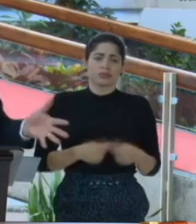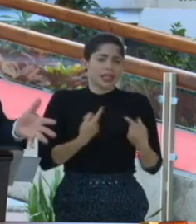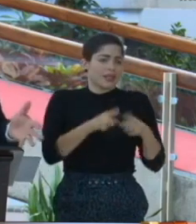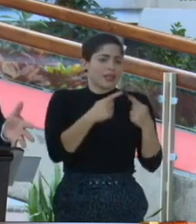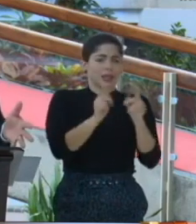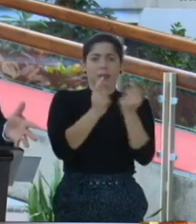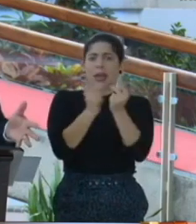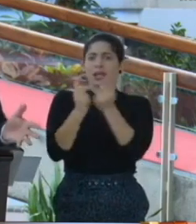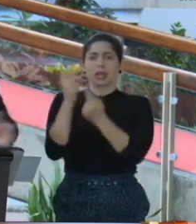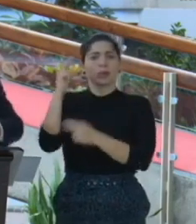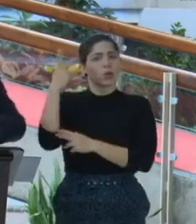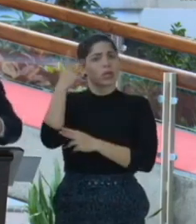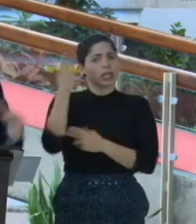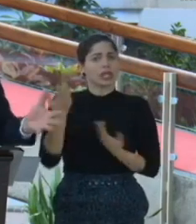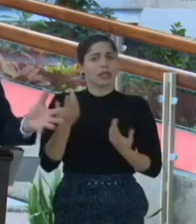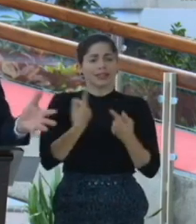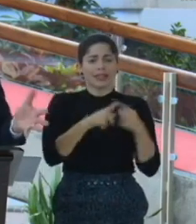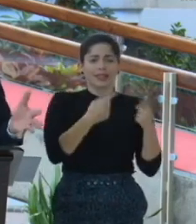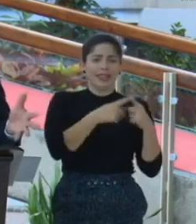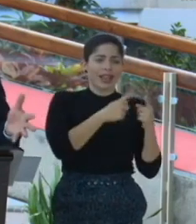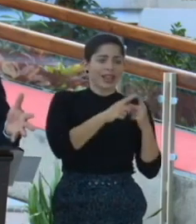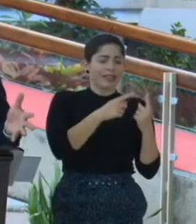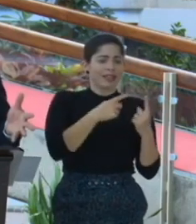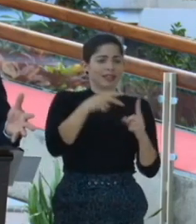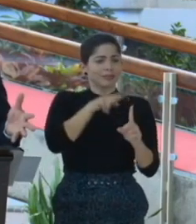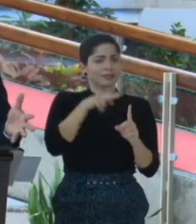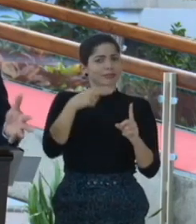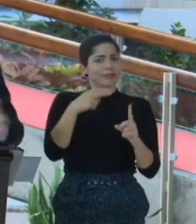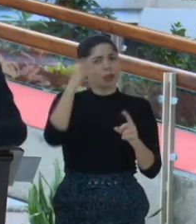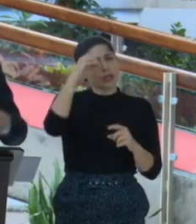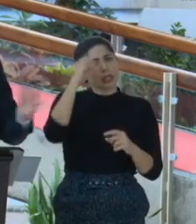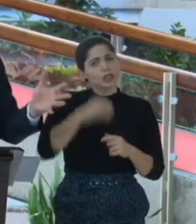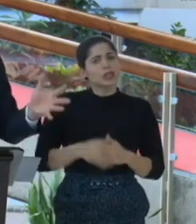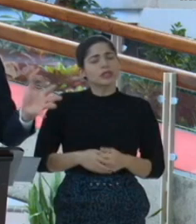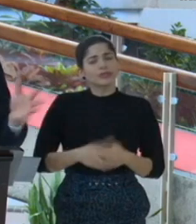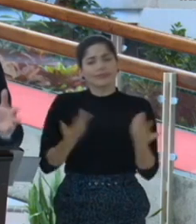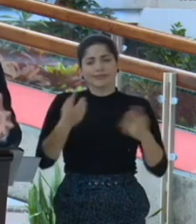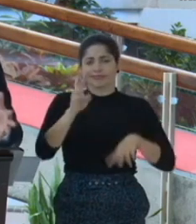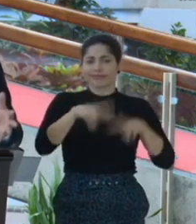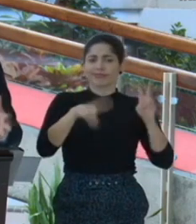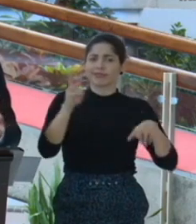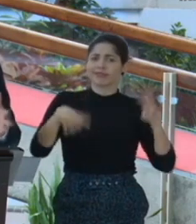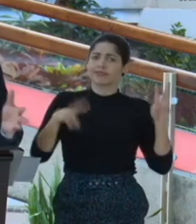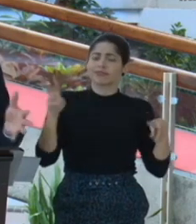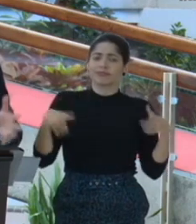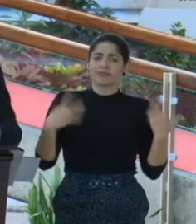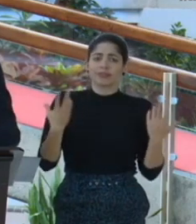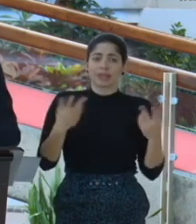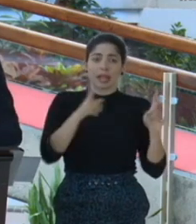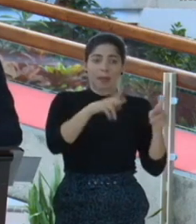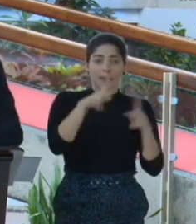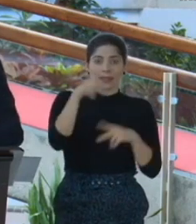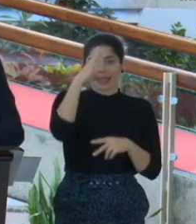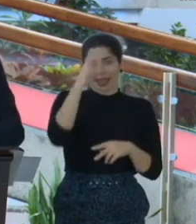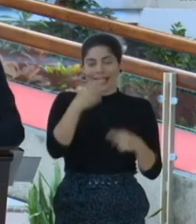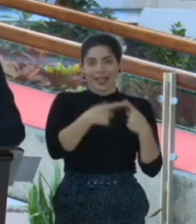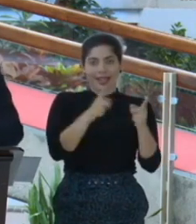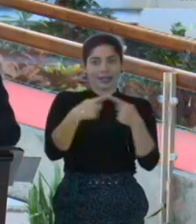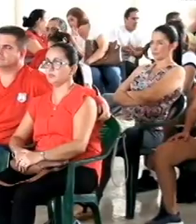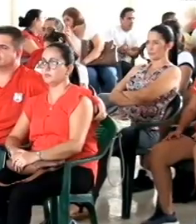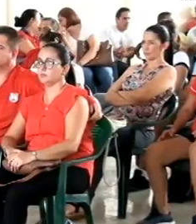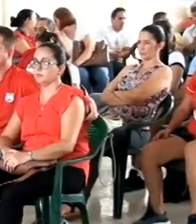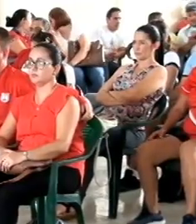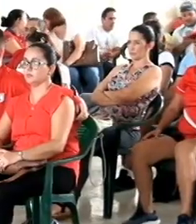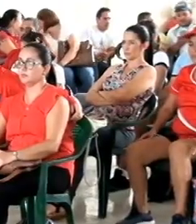Distintos partidos políticos, distintas ópticas, diversidad en cuanto a lo que creen las personas,